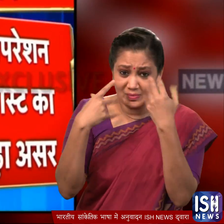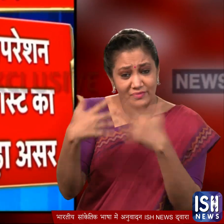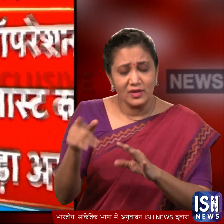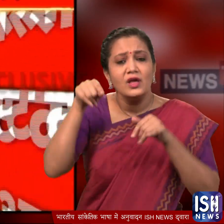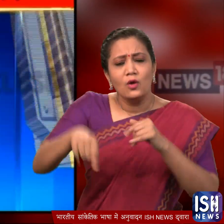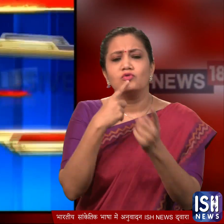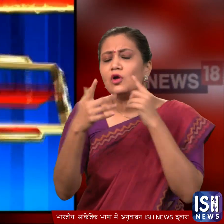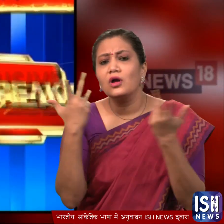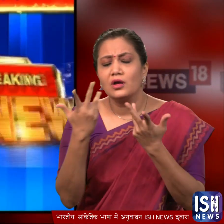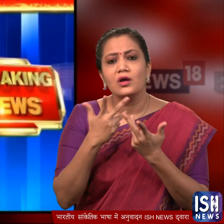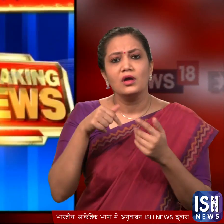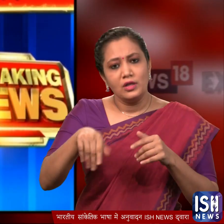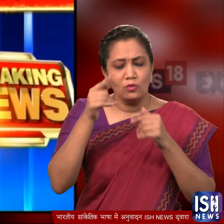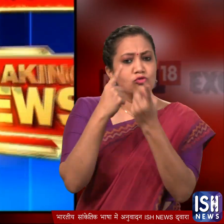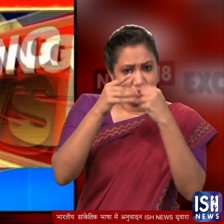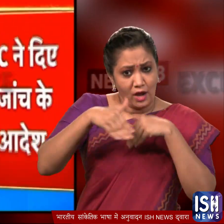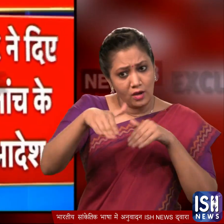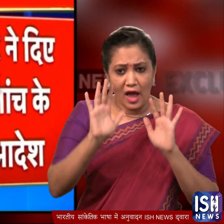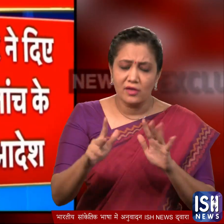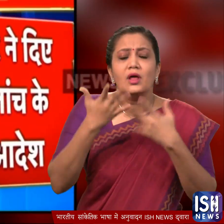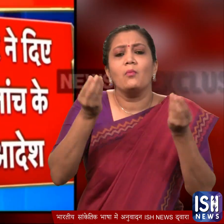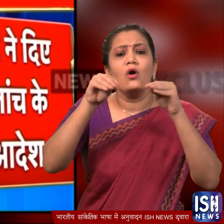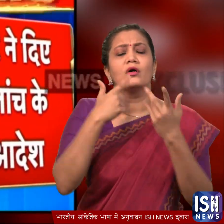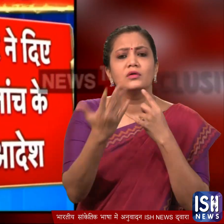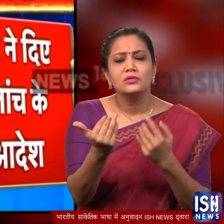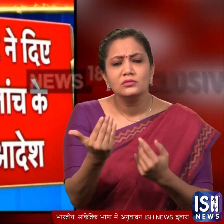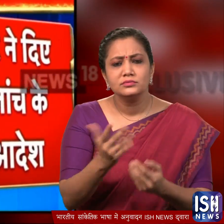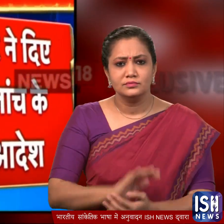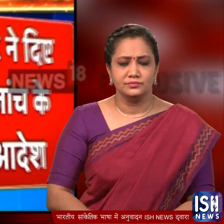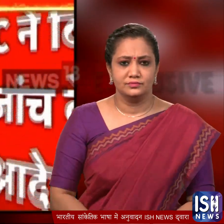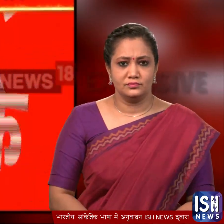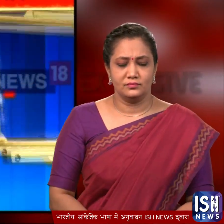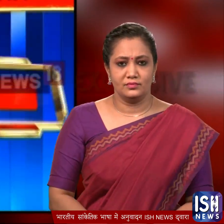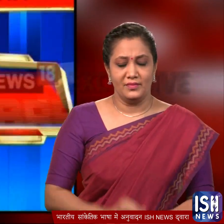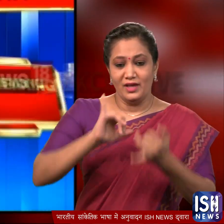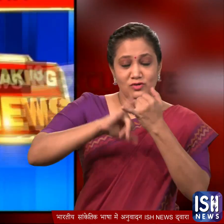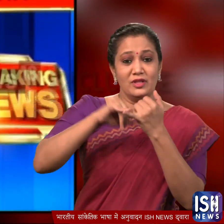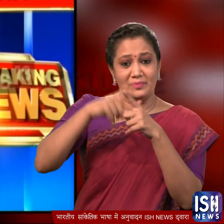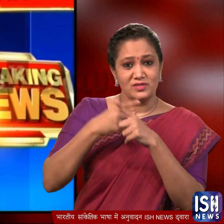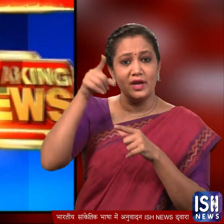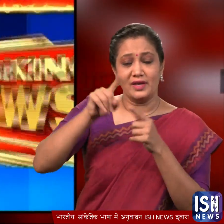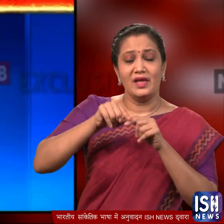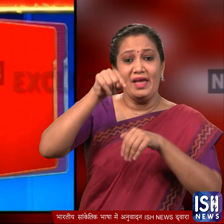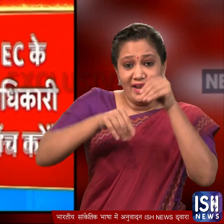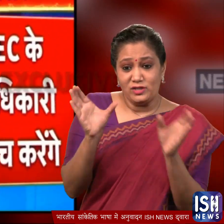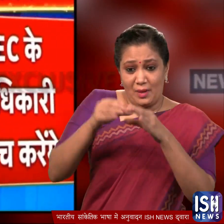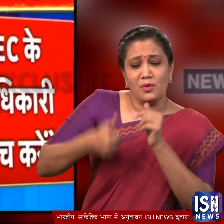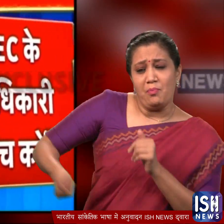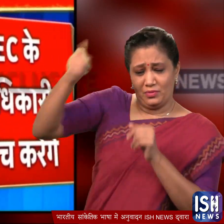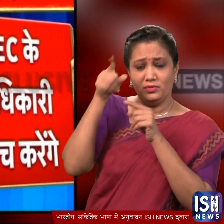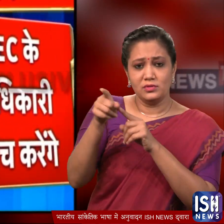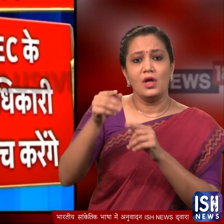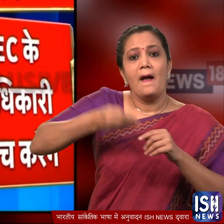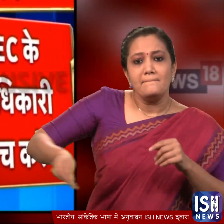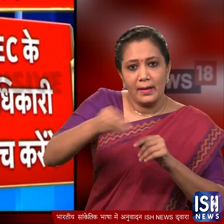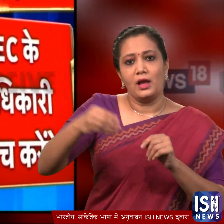उन्होंने बात की है, अब इसकी जांच हो रही है, आगे और क्या पता चल रहा है इस पर? इस वक्त सुदीप जैन चुनाव आयोग के बहुत बड़े अधिकारी हैं और सुदीप